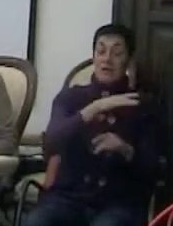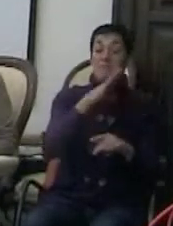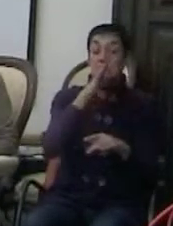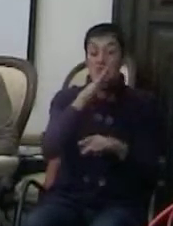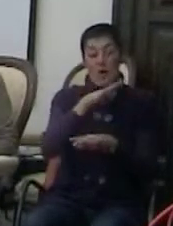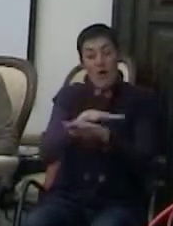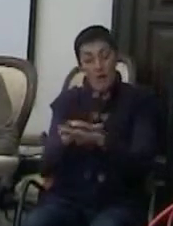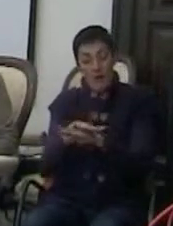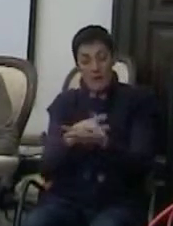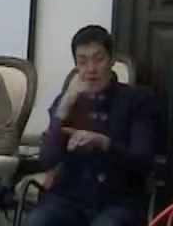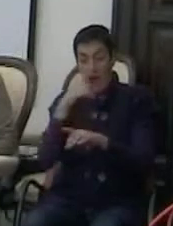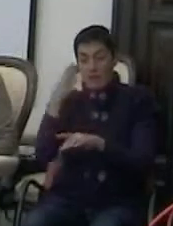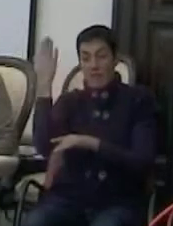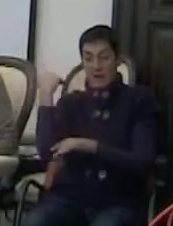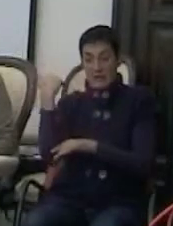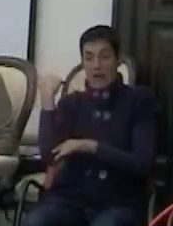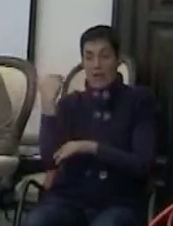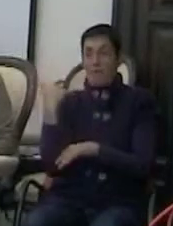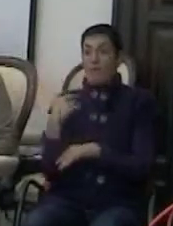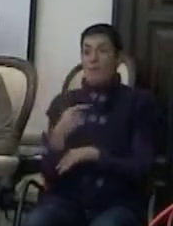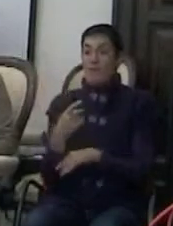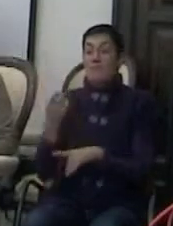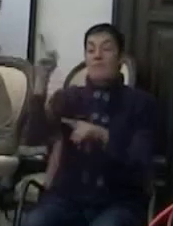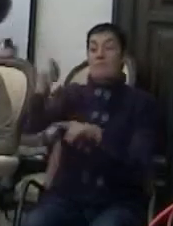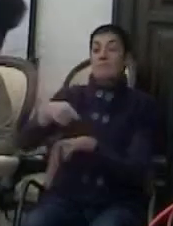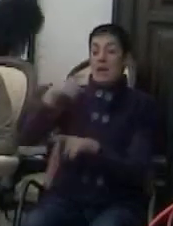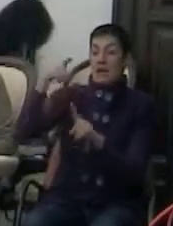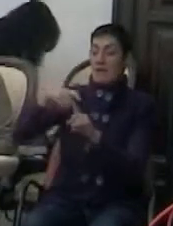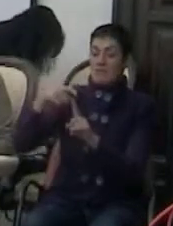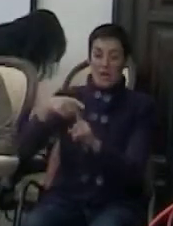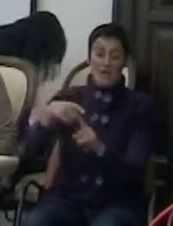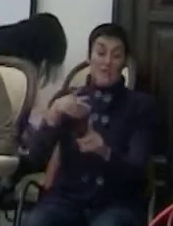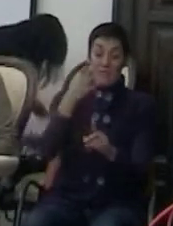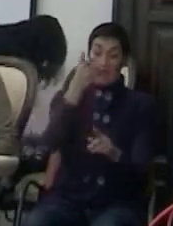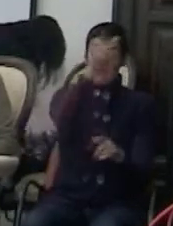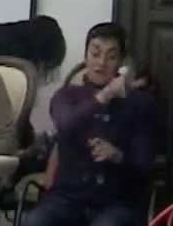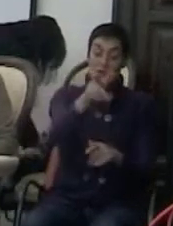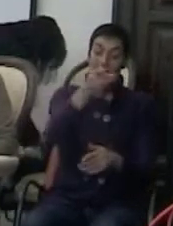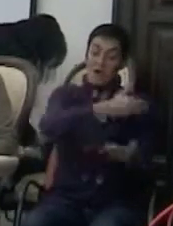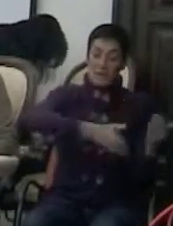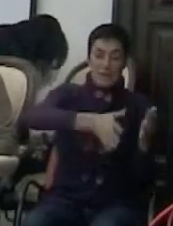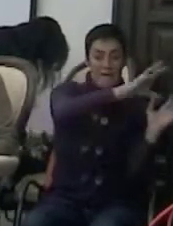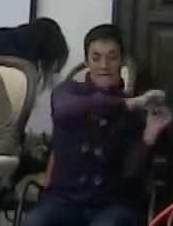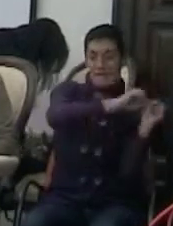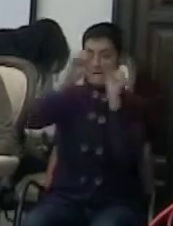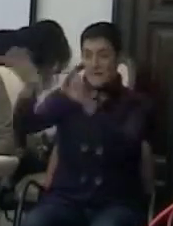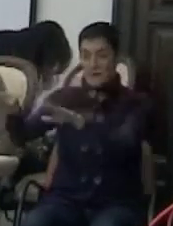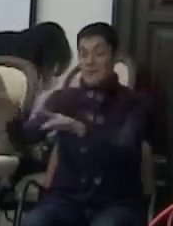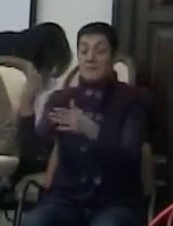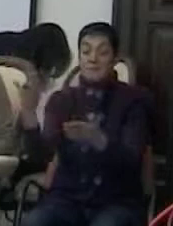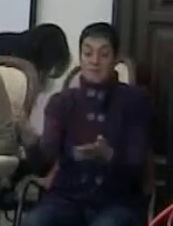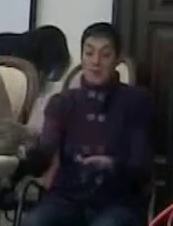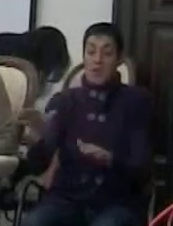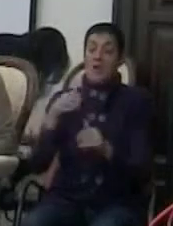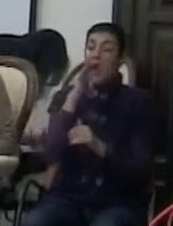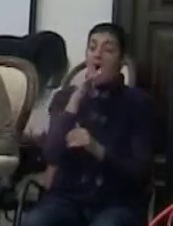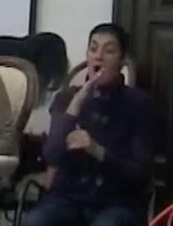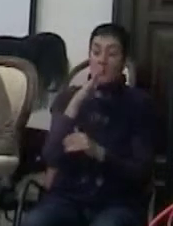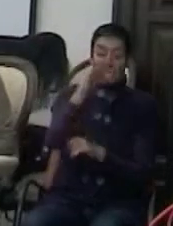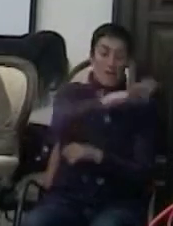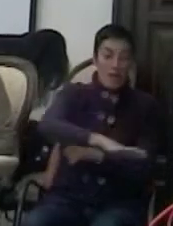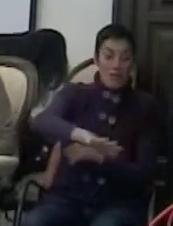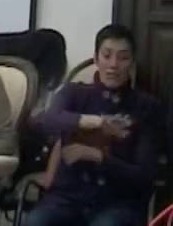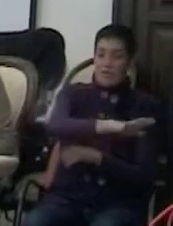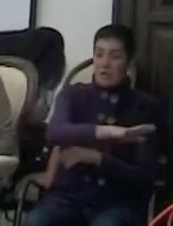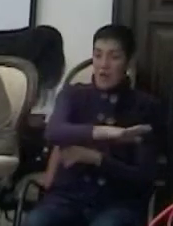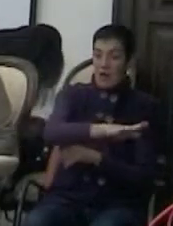retirase en el año pasado, en el mes de mayo, por ahí retirase los cooperantes españoles. Porque allí en los campamentos no pasa